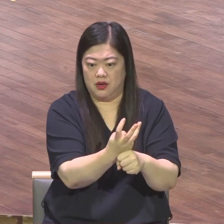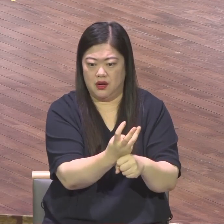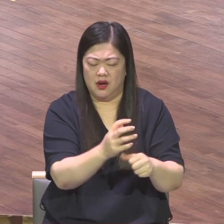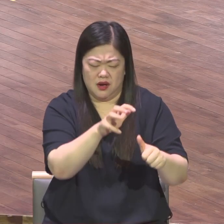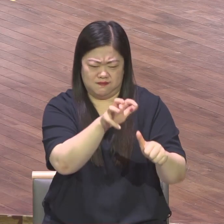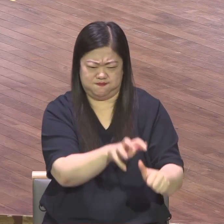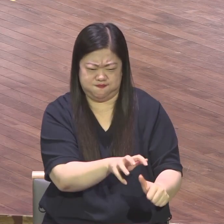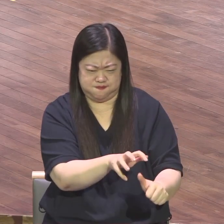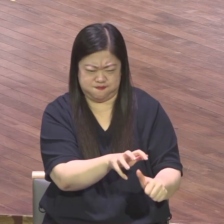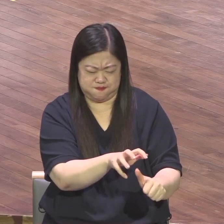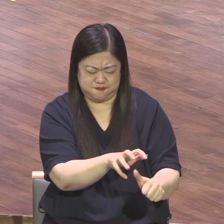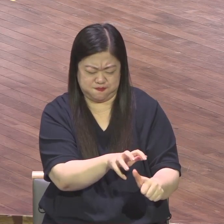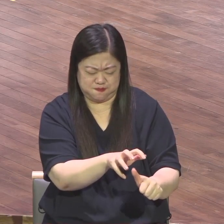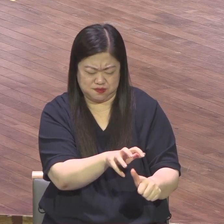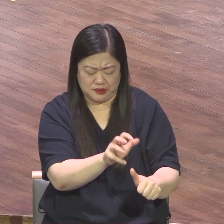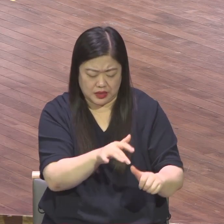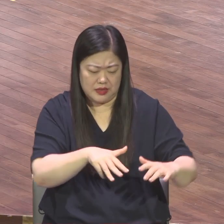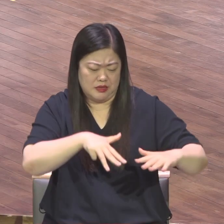마지막 재앙이 뭐냐?